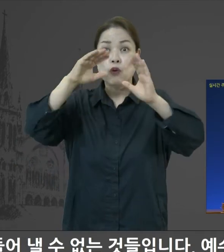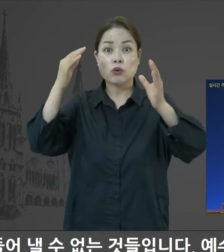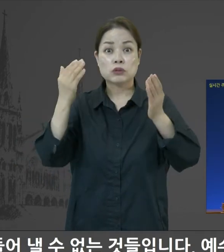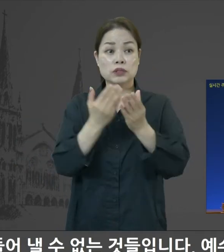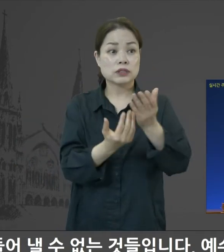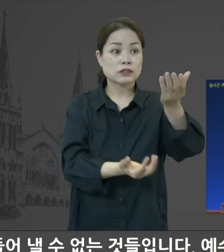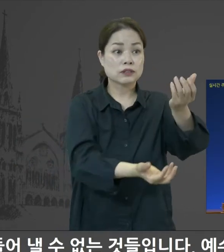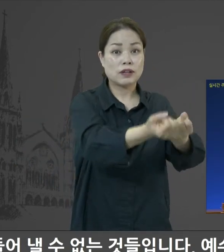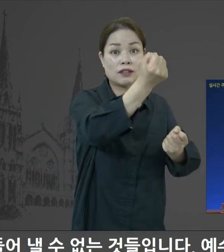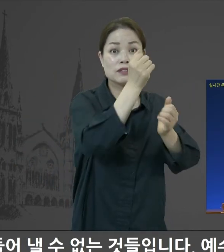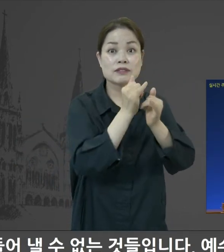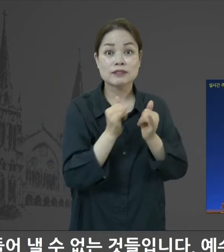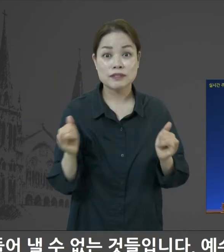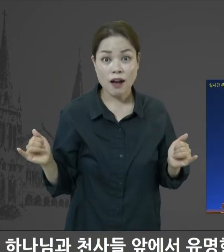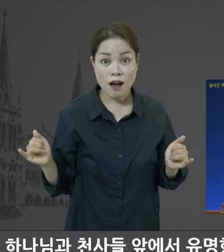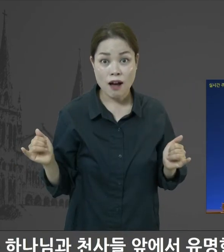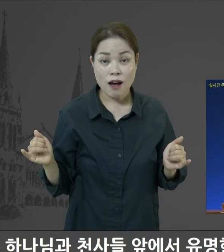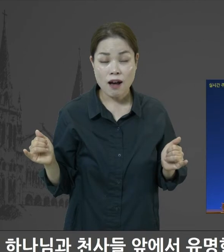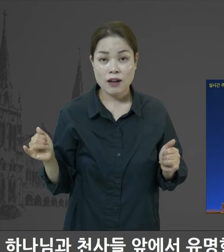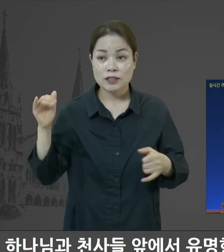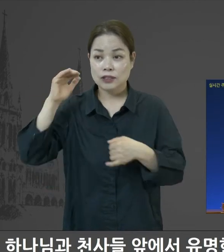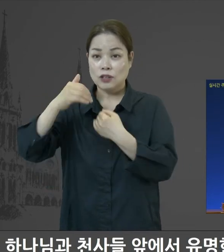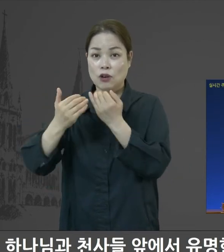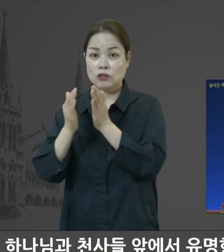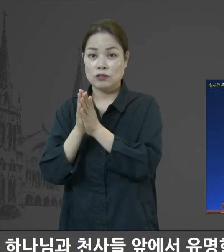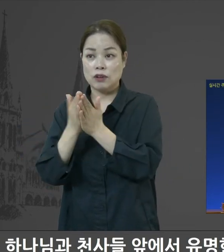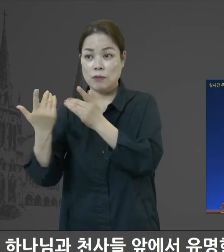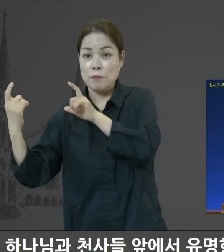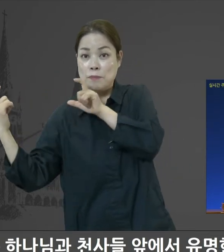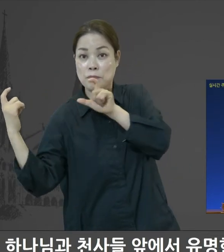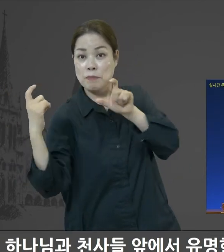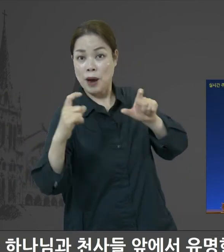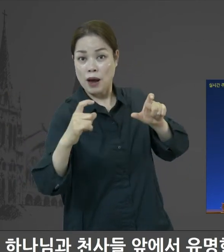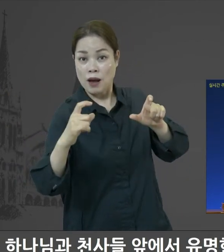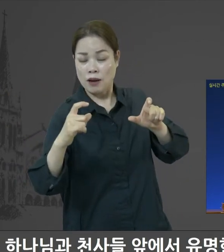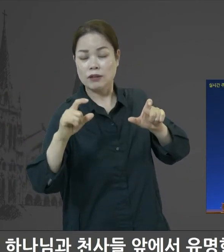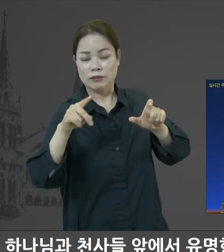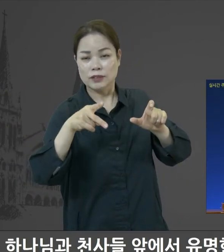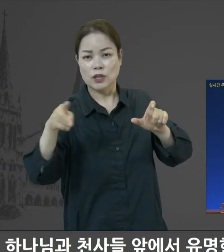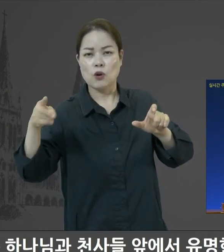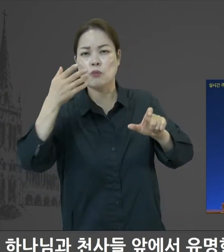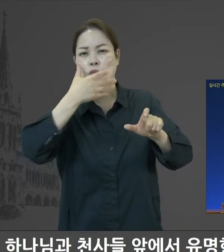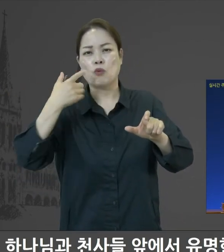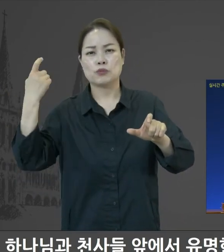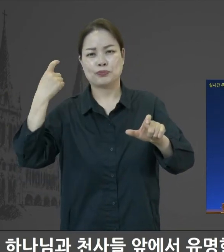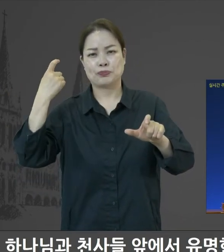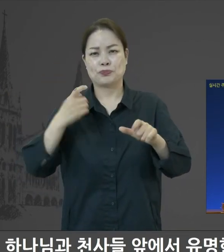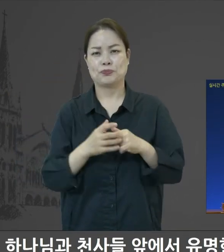가진 자로다. 성경의 선언입니다. 이것이 바로 복음입니다.